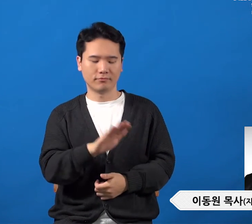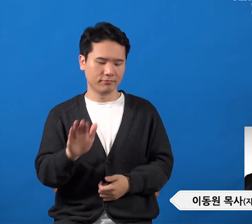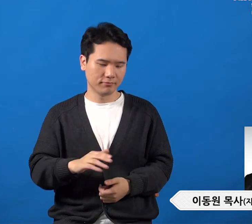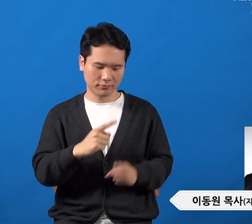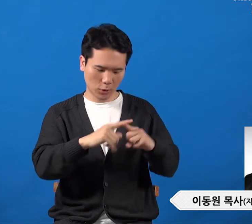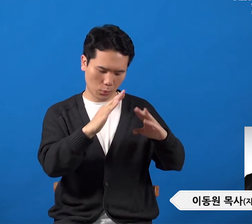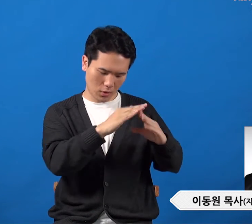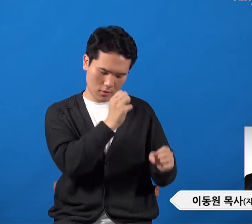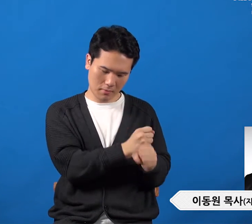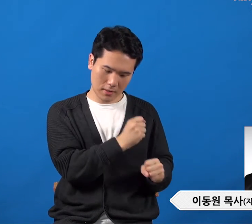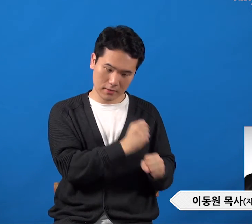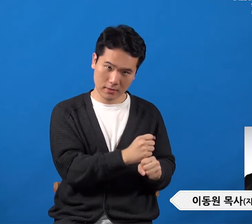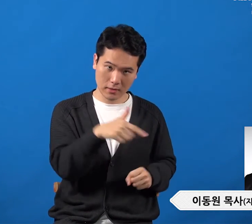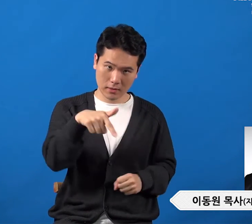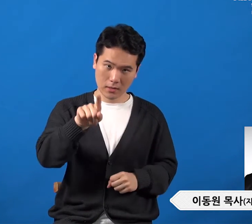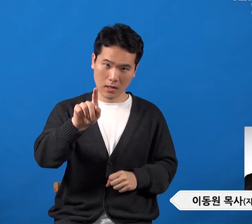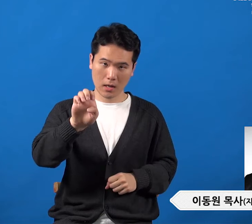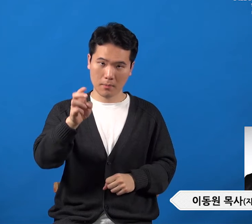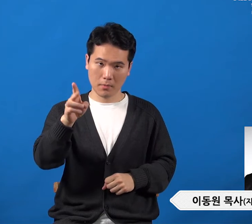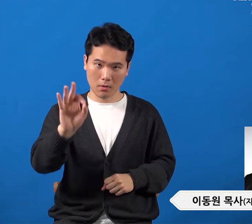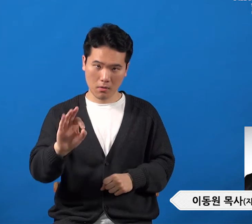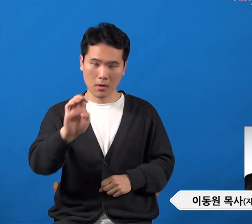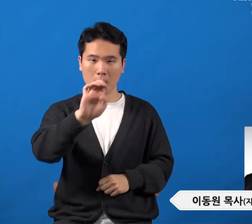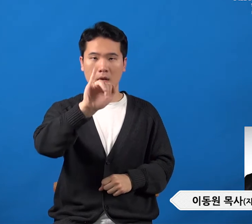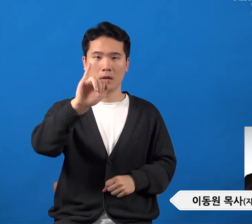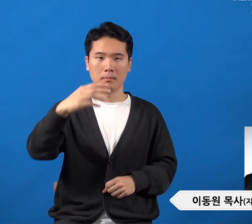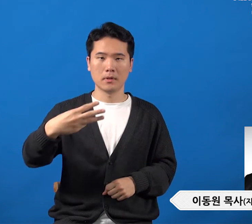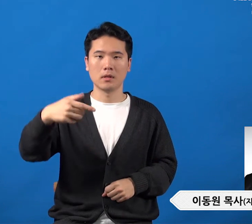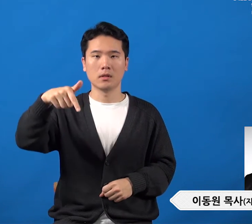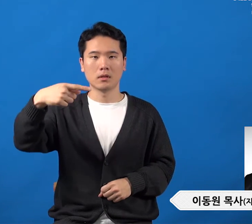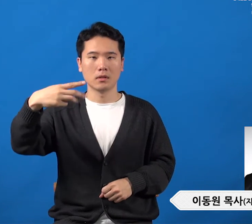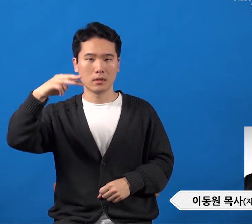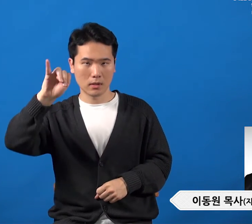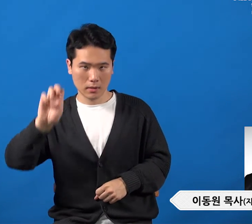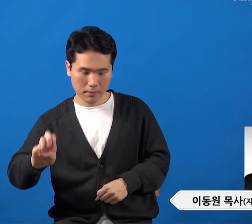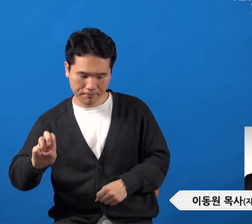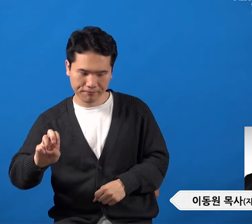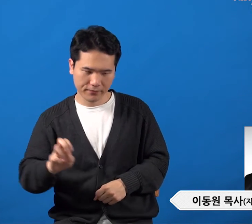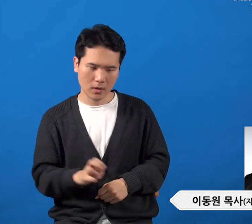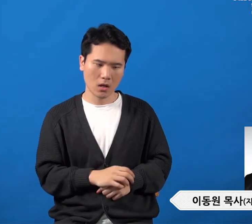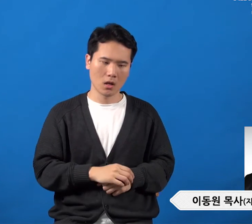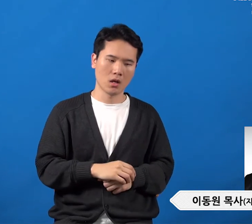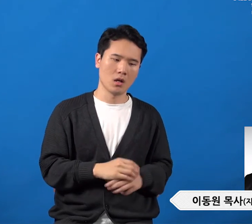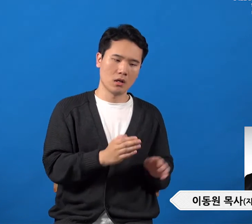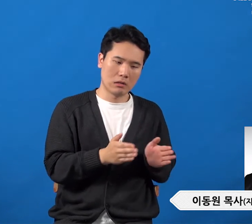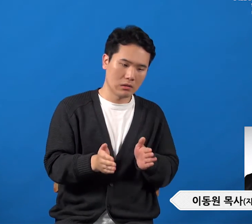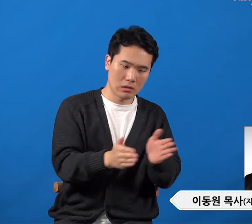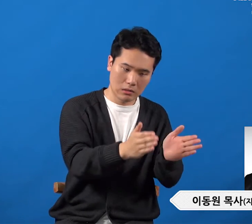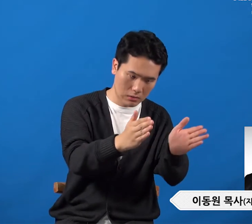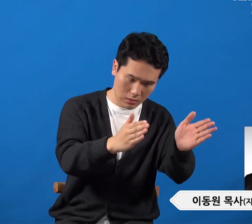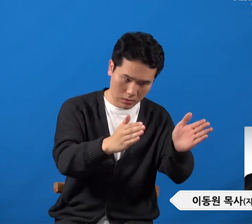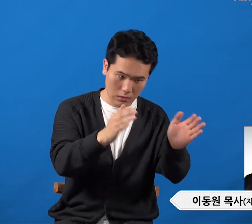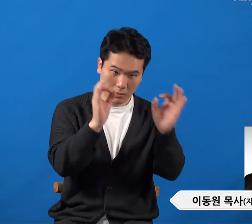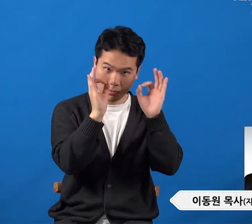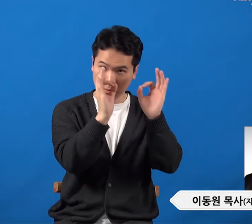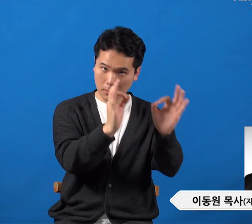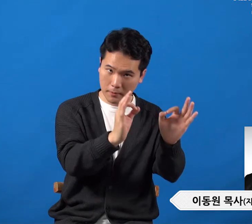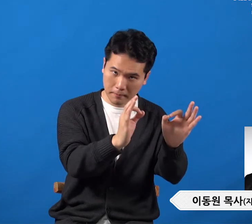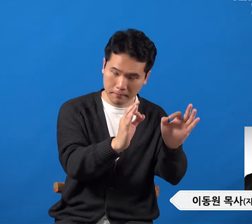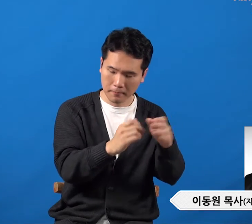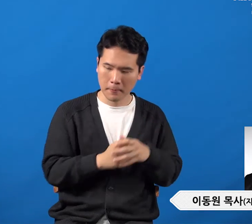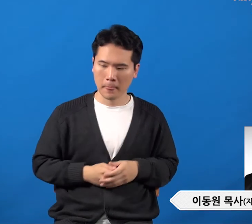우리가 우리 교회에서 만든 가평의 필그림의 그 철로역정 순례길을 가면